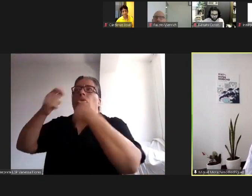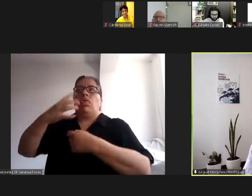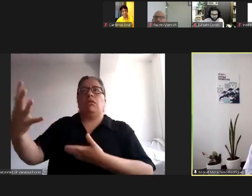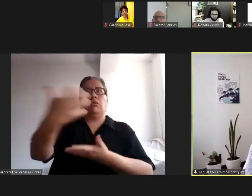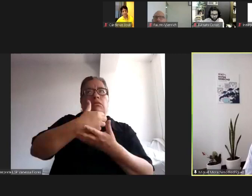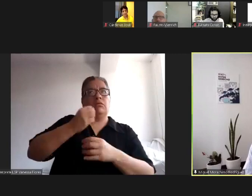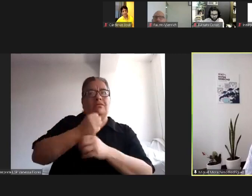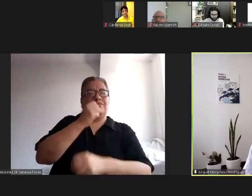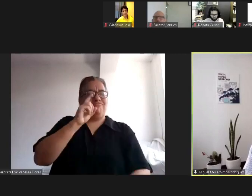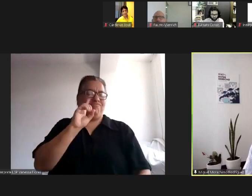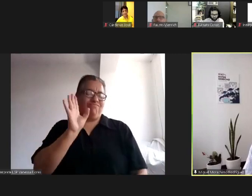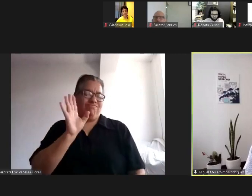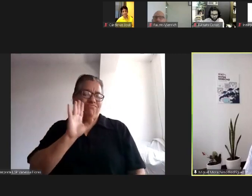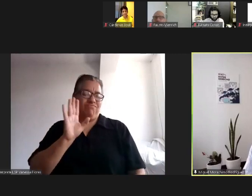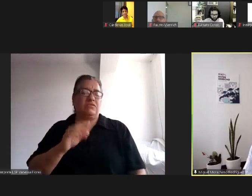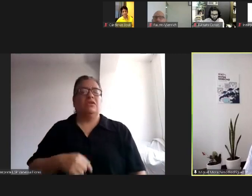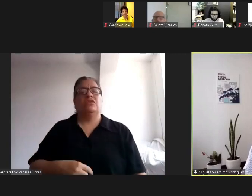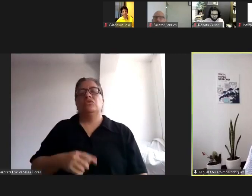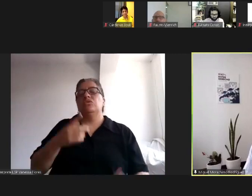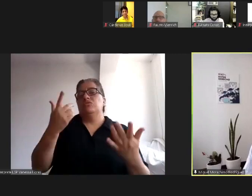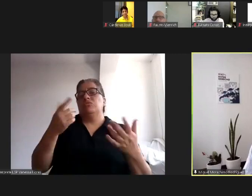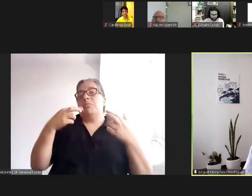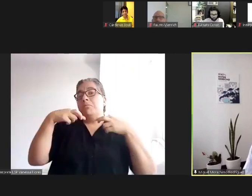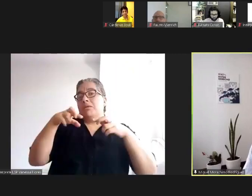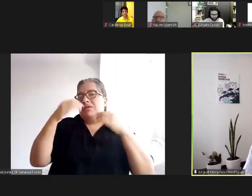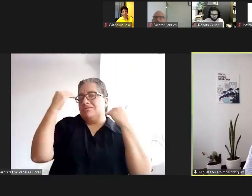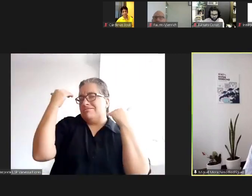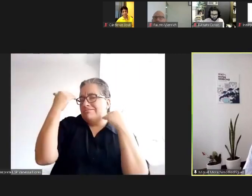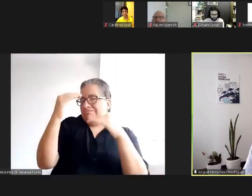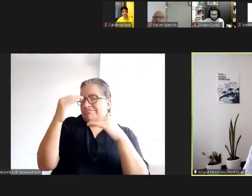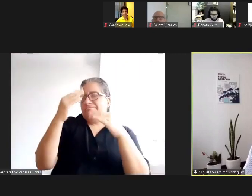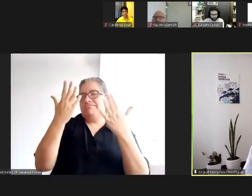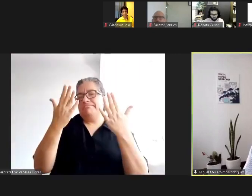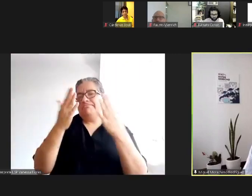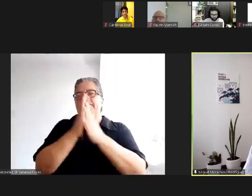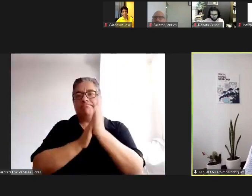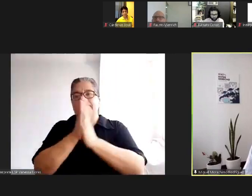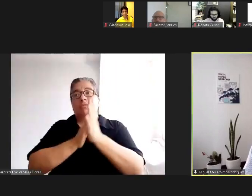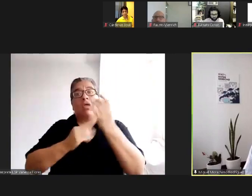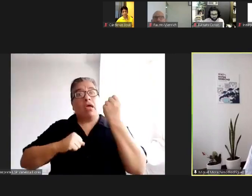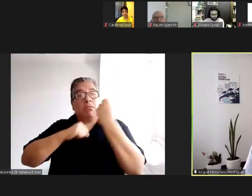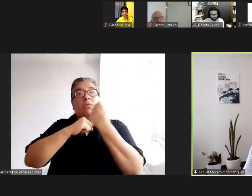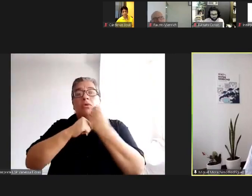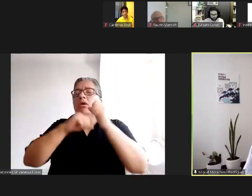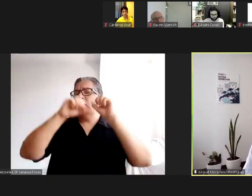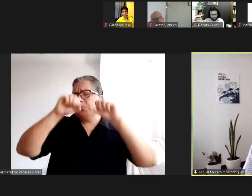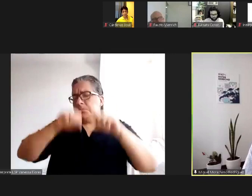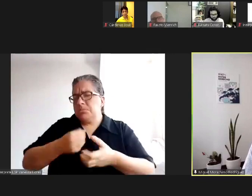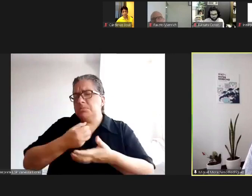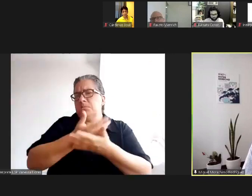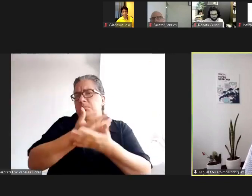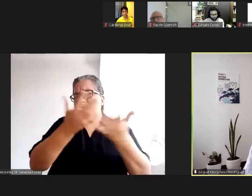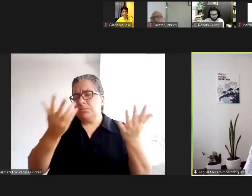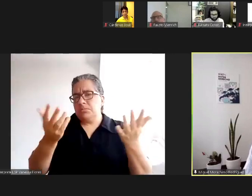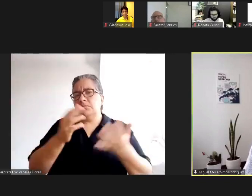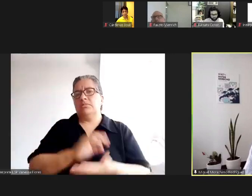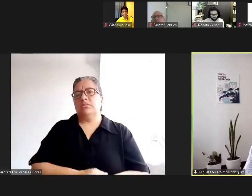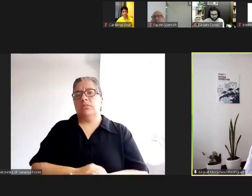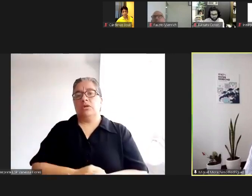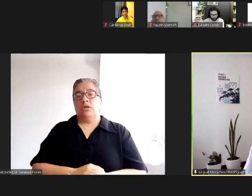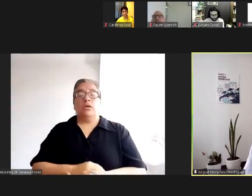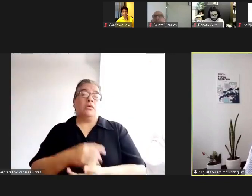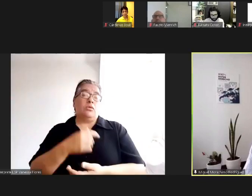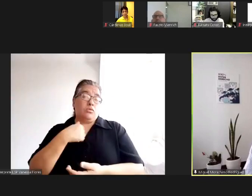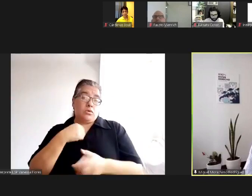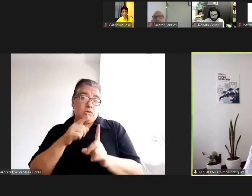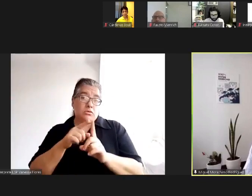ser una licencia muy compatible con el espíritu de la accesibilidad, ¿no? De la misma manera yo podría decir, oye, si